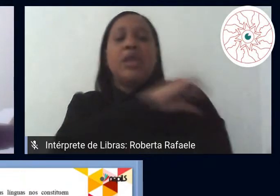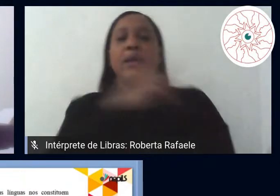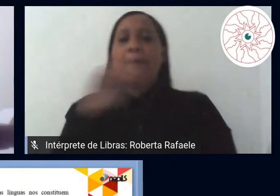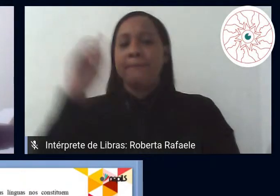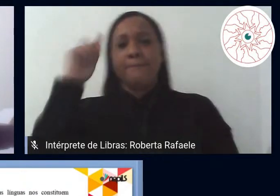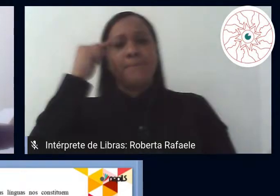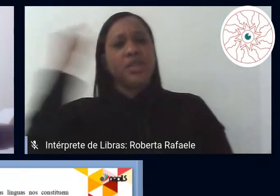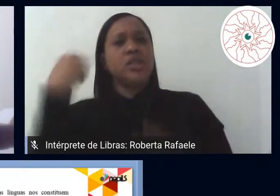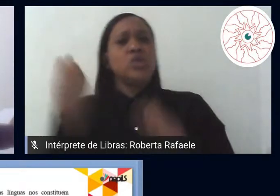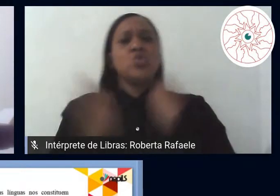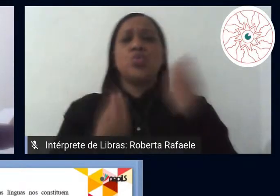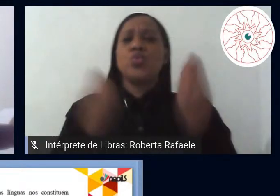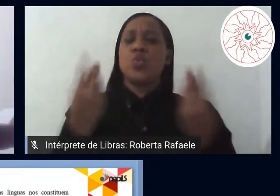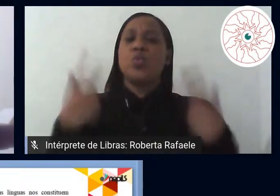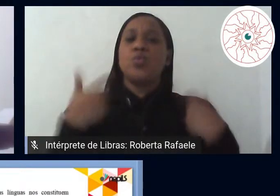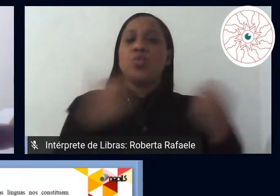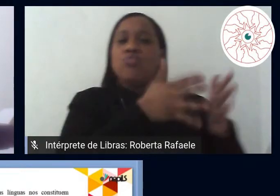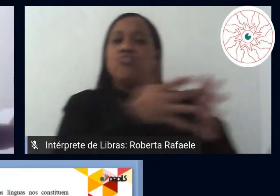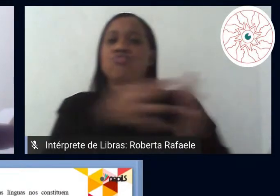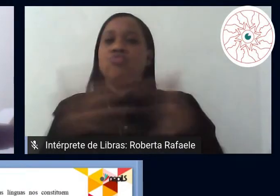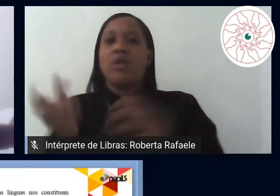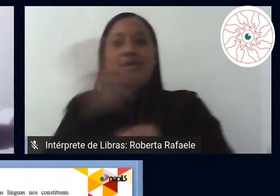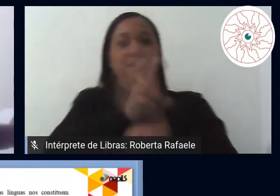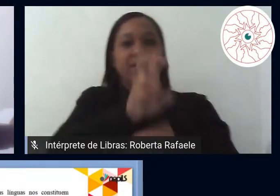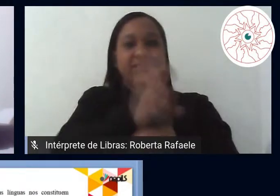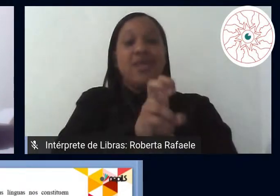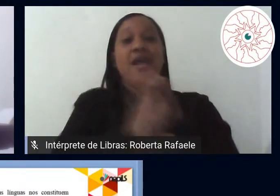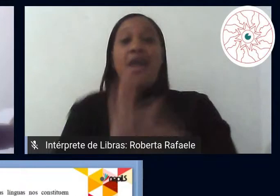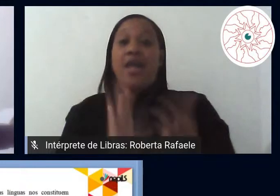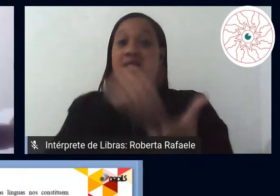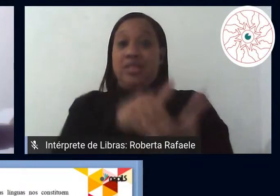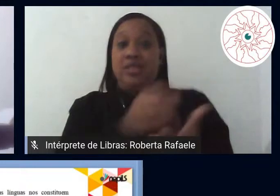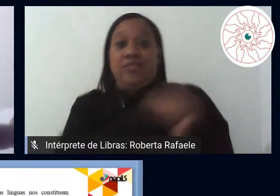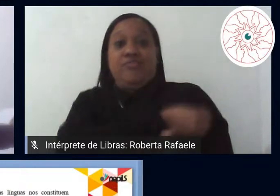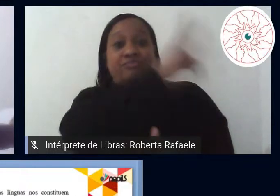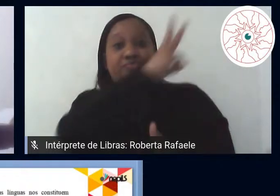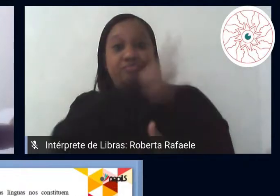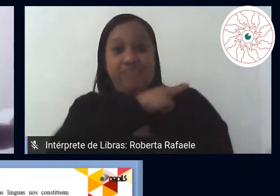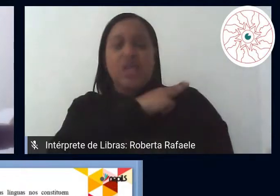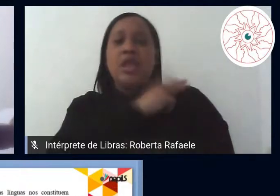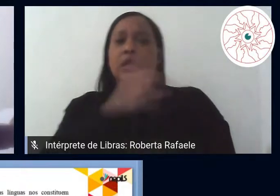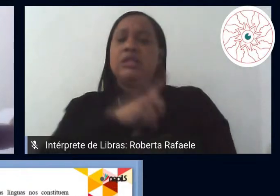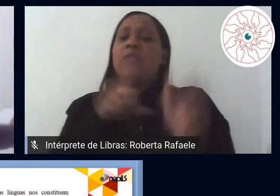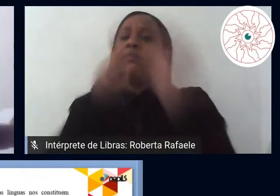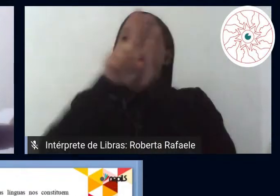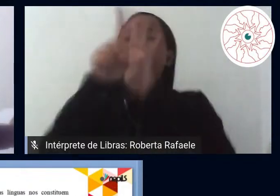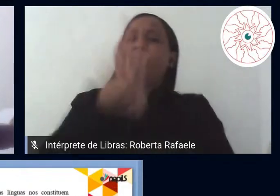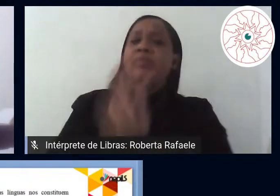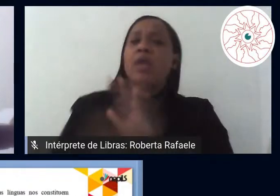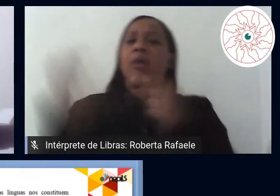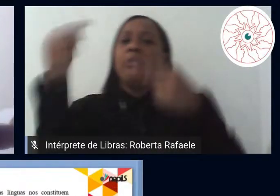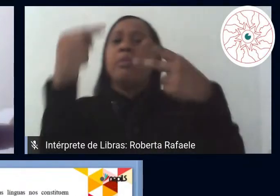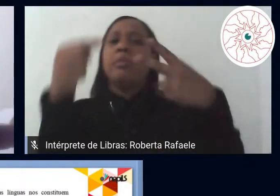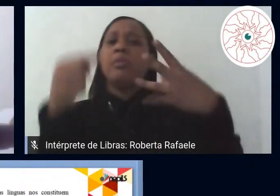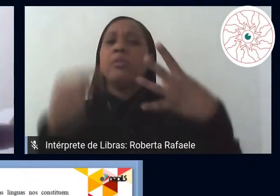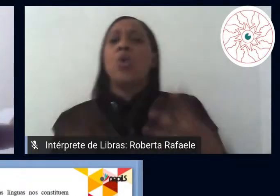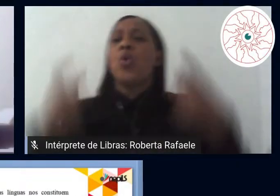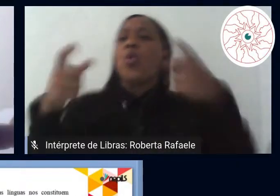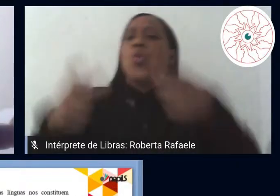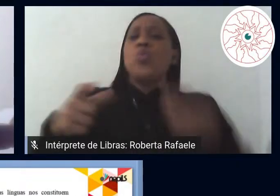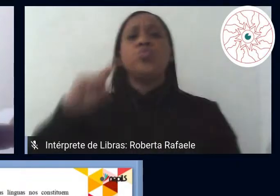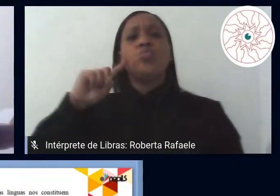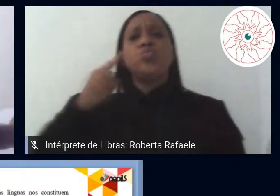na educação básica, que vai desde o infantil até o ensino médio, a gente levantou algumas perguntas, eh, em que lugar está o sujeito